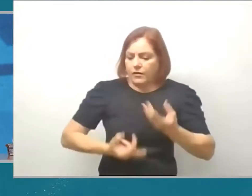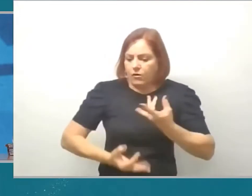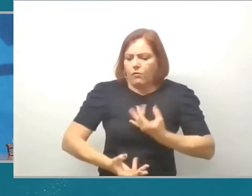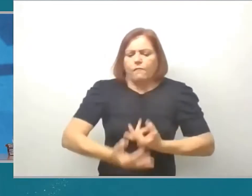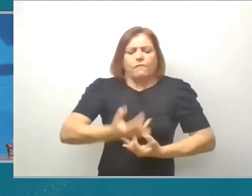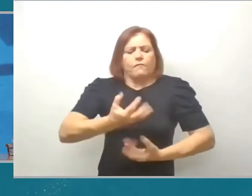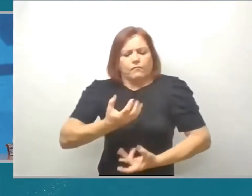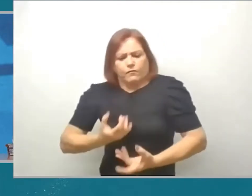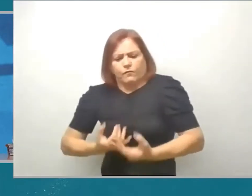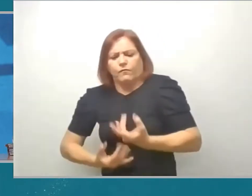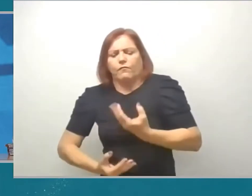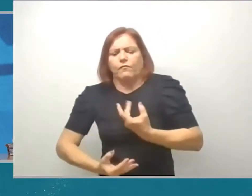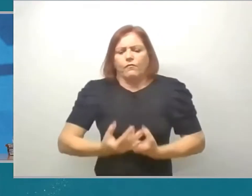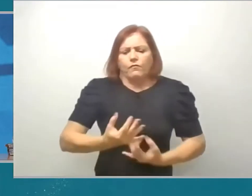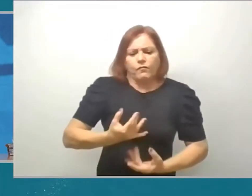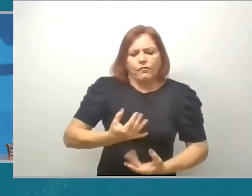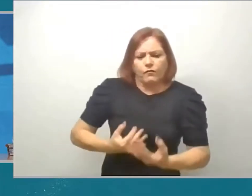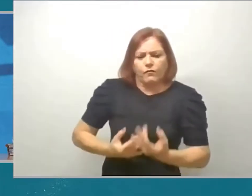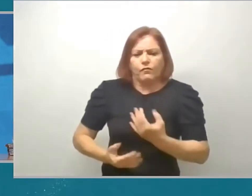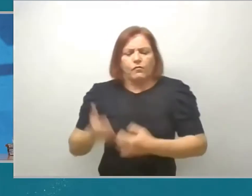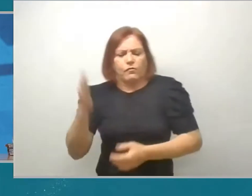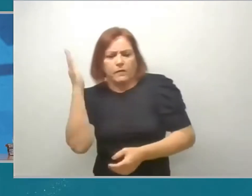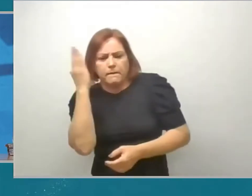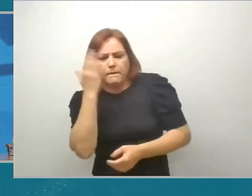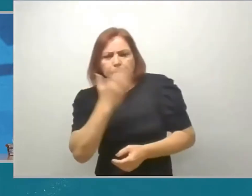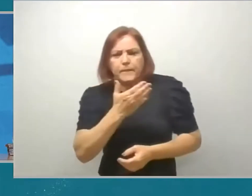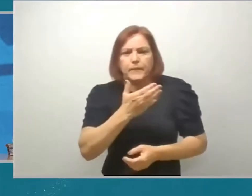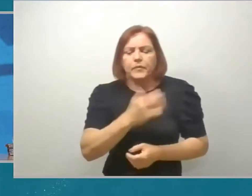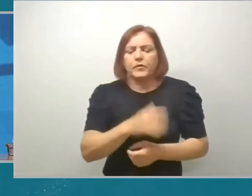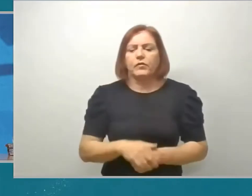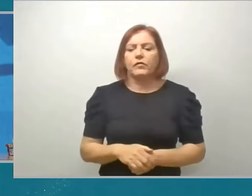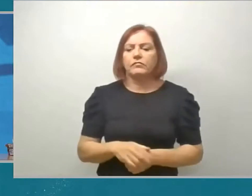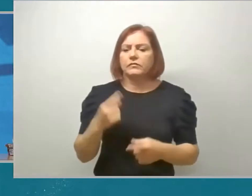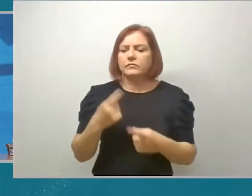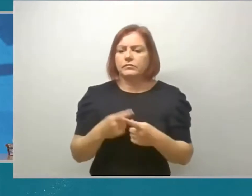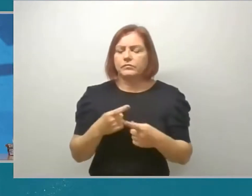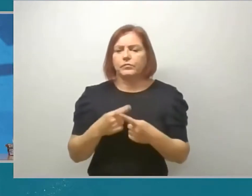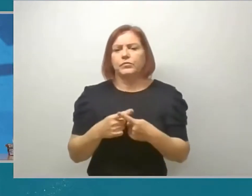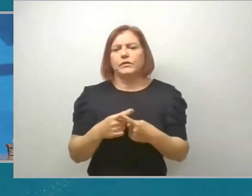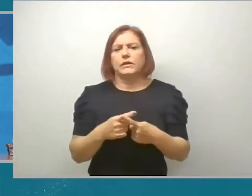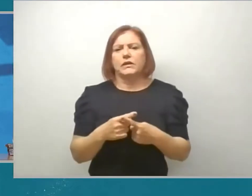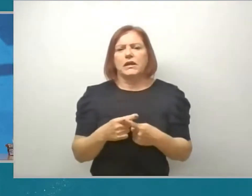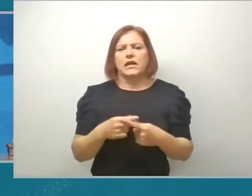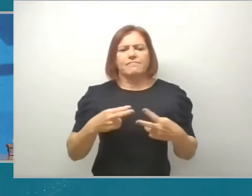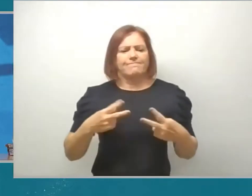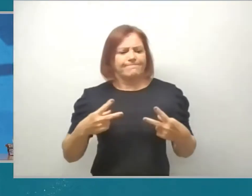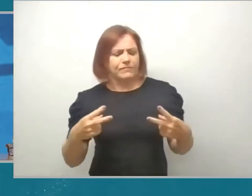destinado a provar-nos. Para que, se alguma coisa extraordinária